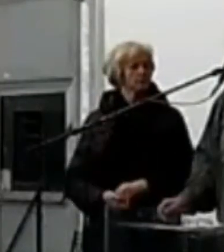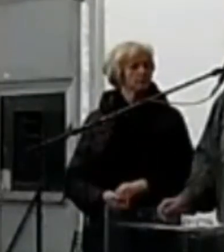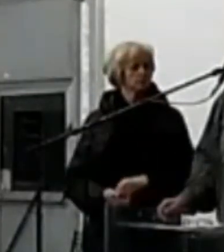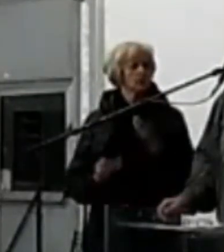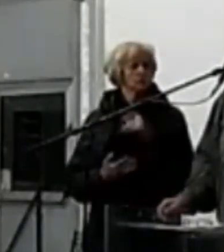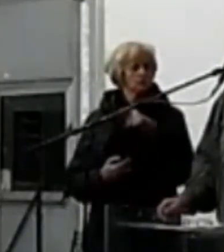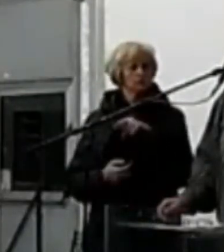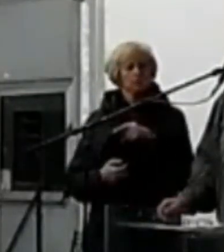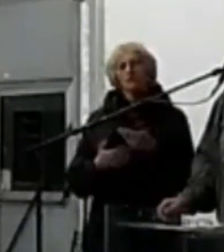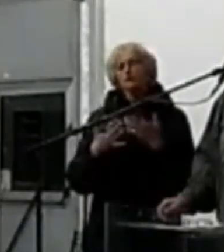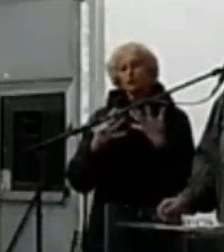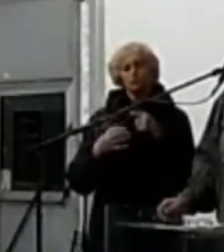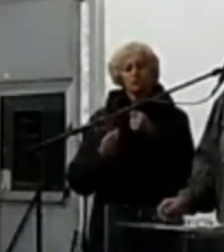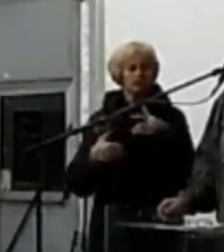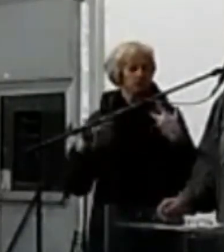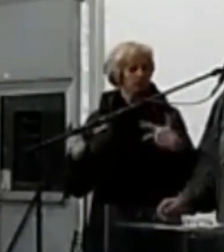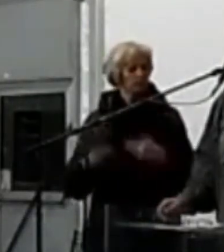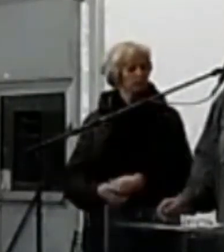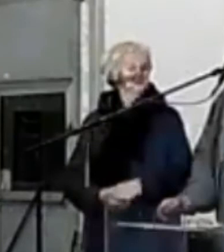A to je izložba naših ljubimaca.